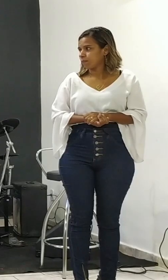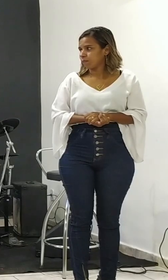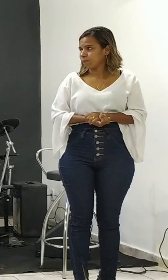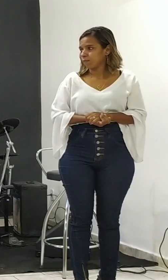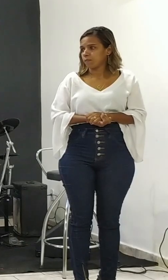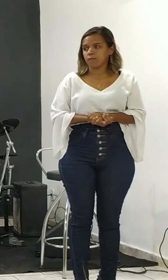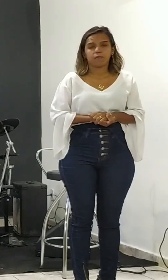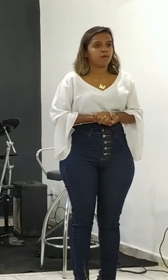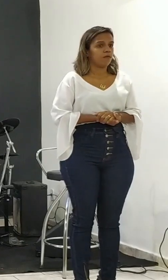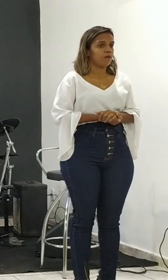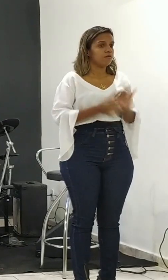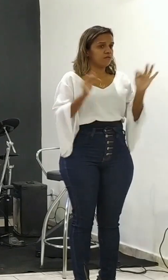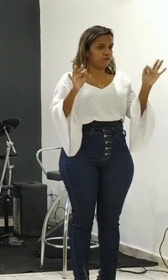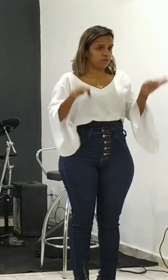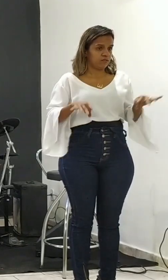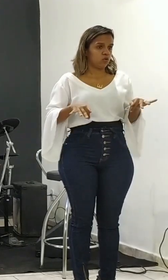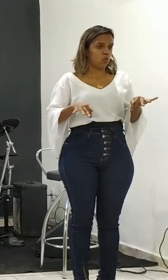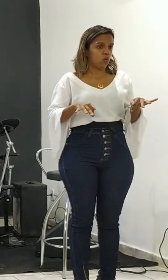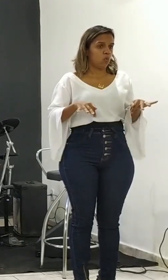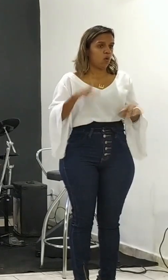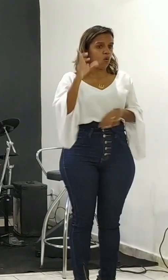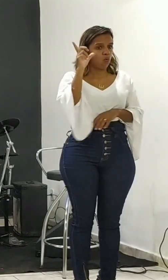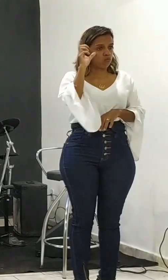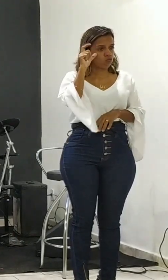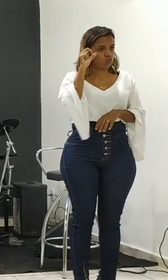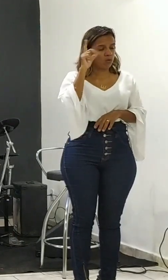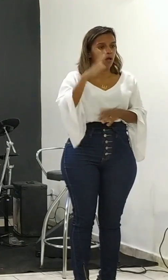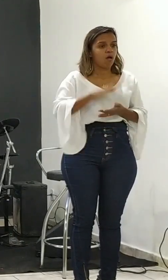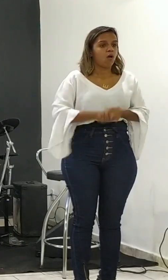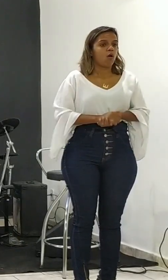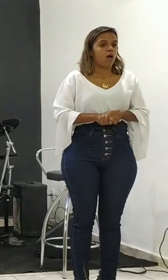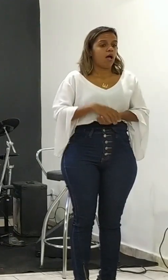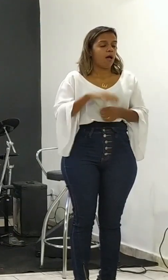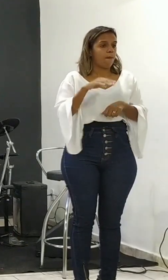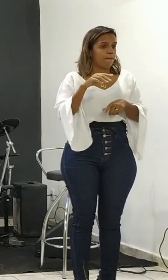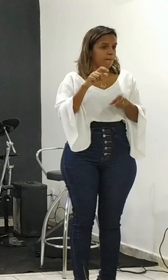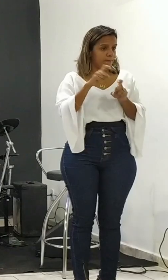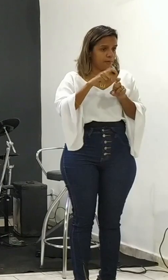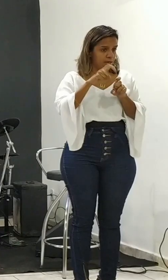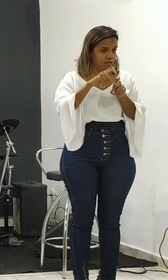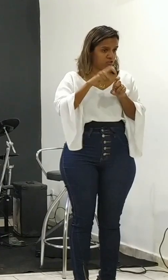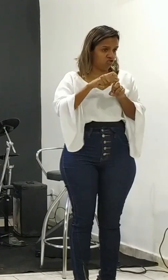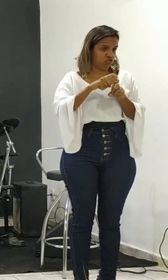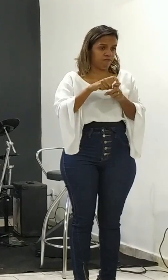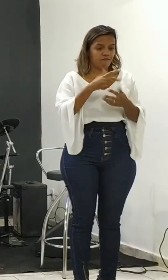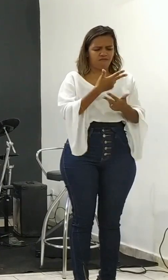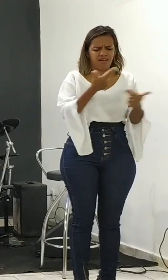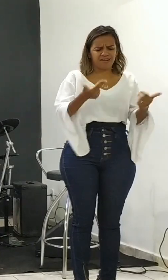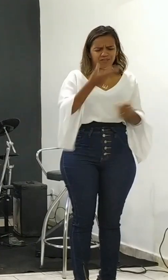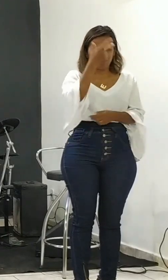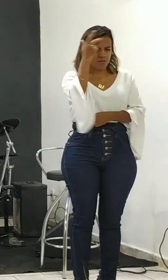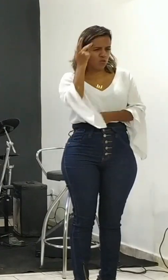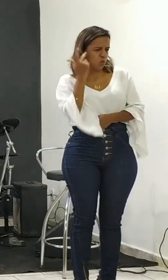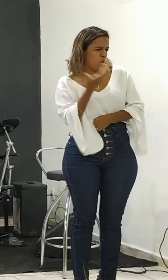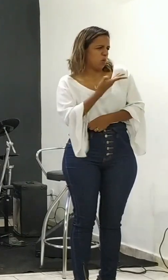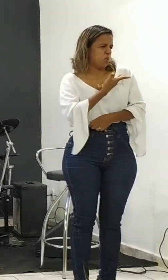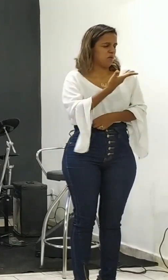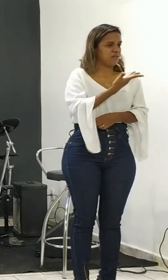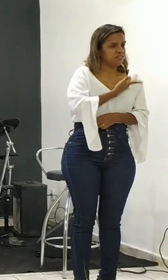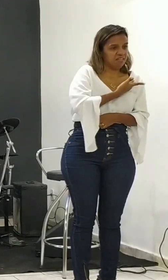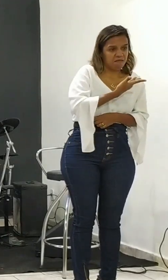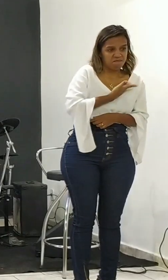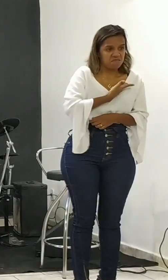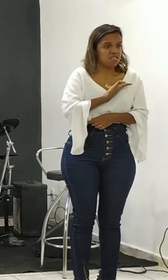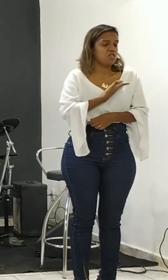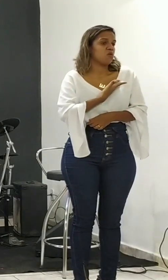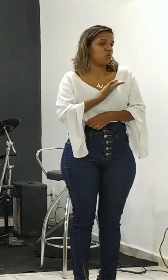E assim se encerrou uma consulta. Como que foi falado, a doutora Jéssica vivia rodeada de pessoas, né,